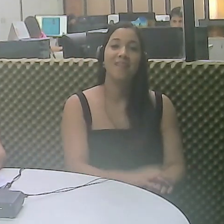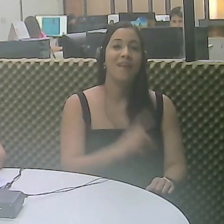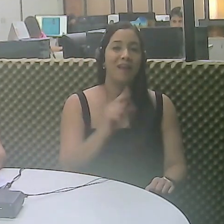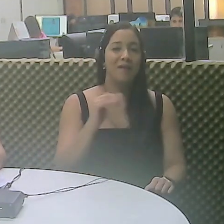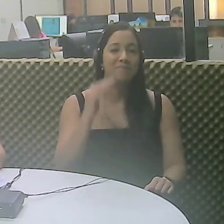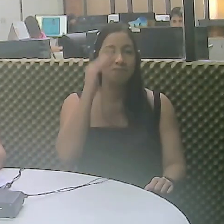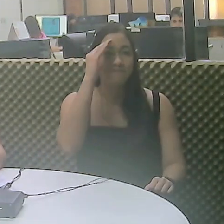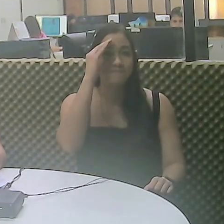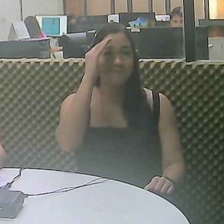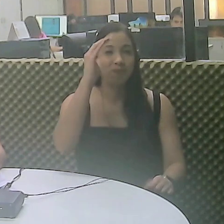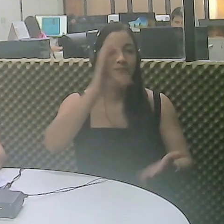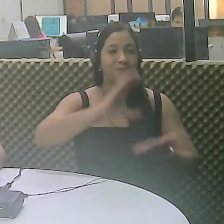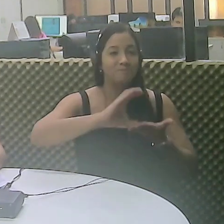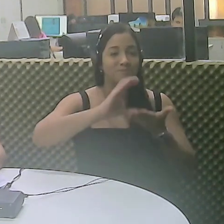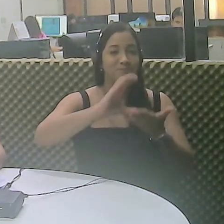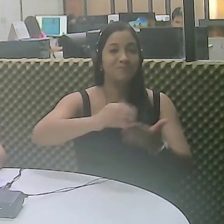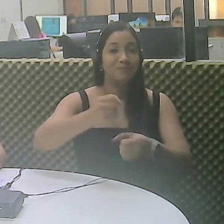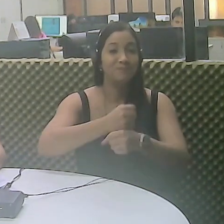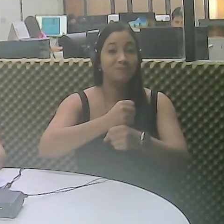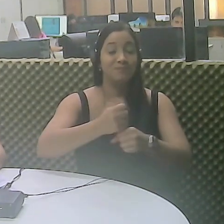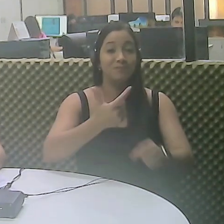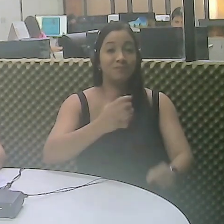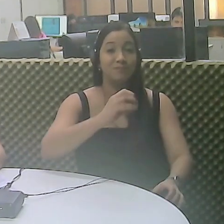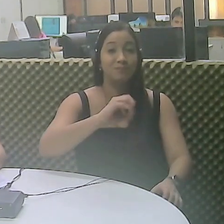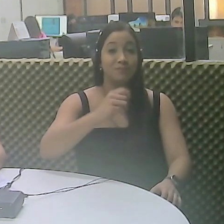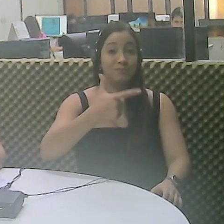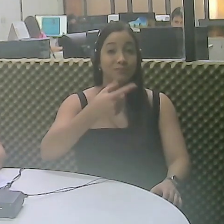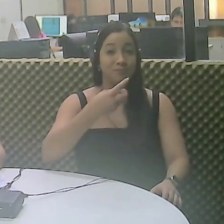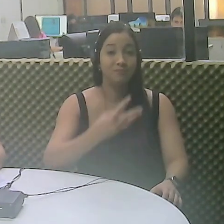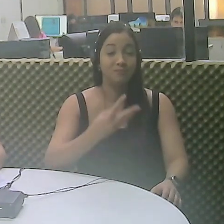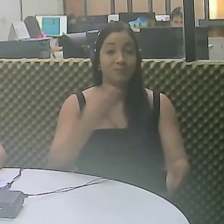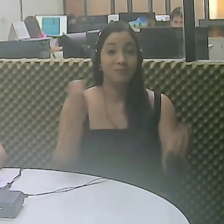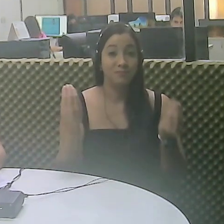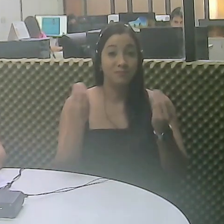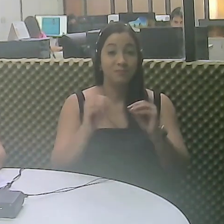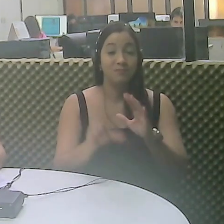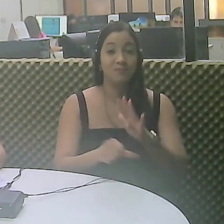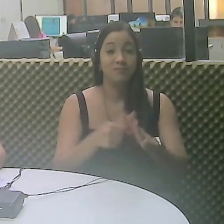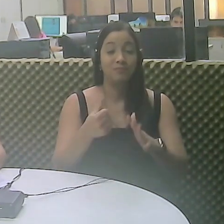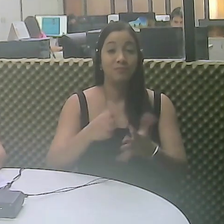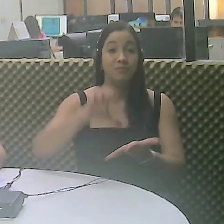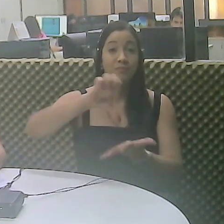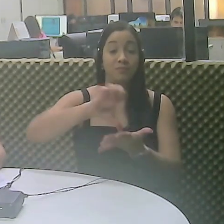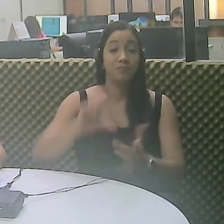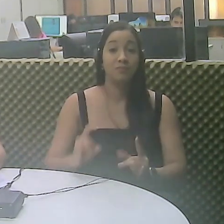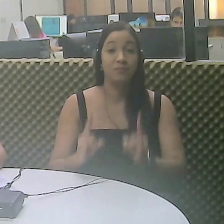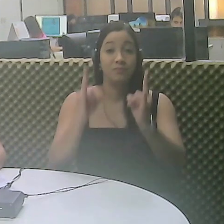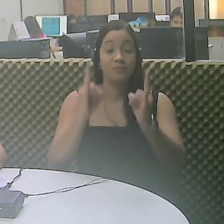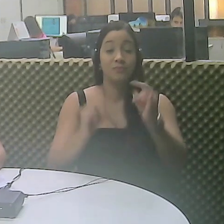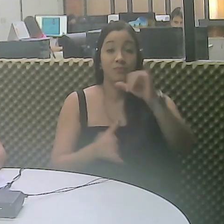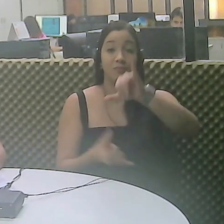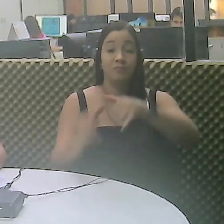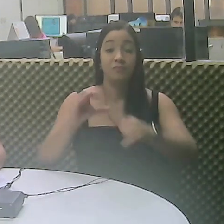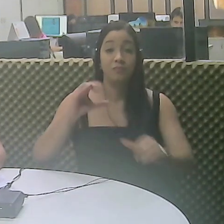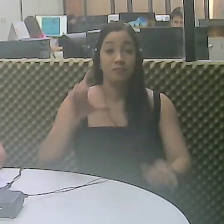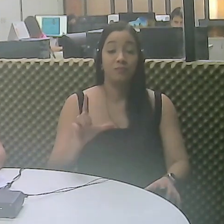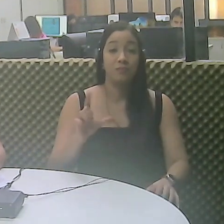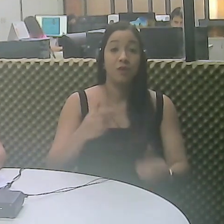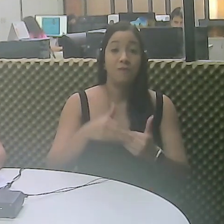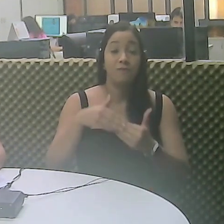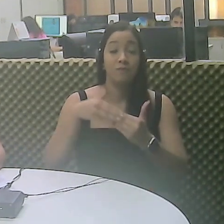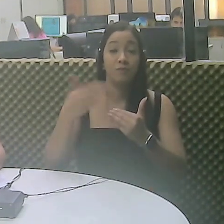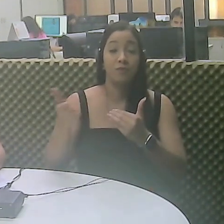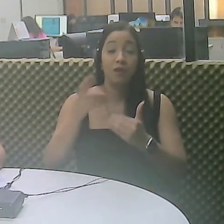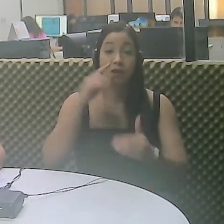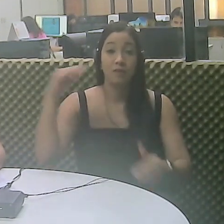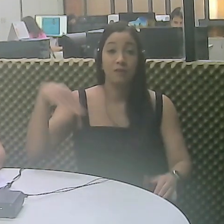Considerado um dos maiores investimentos no ano de 2023, a instalação do primeiro complexo cloroquímico situado fora do litoral